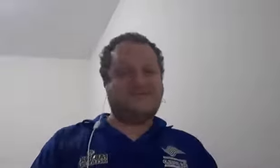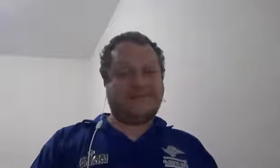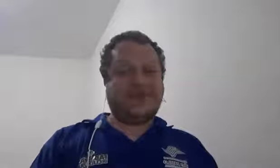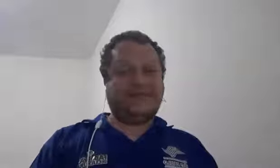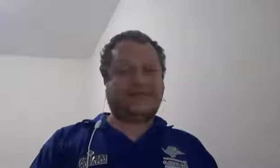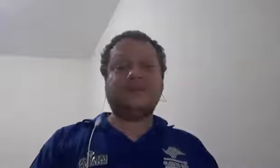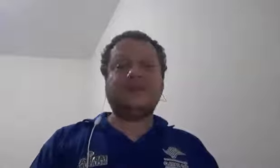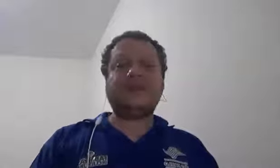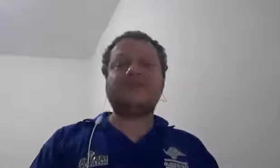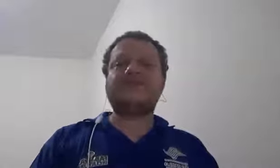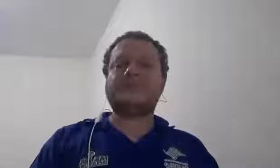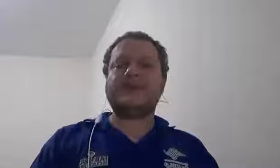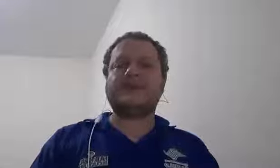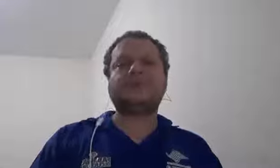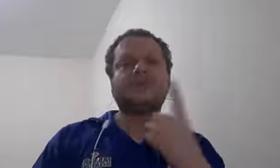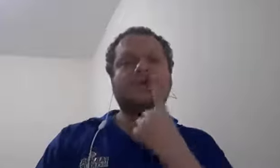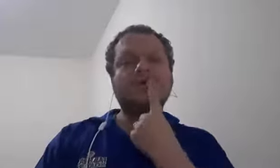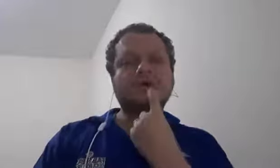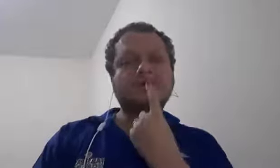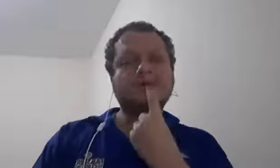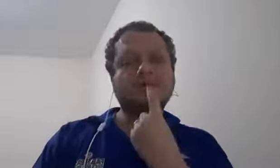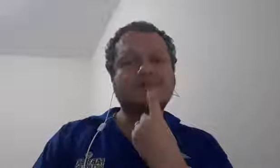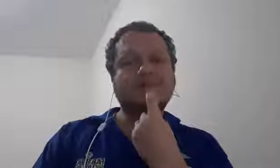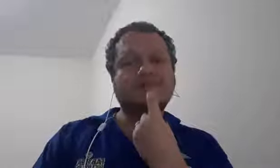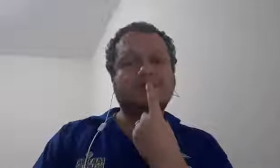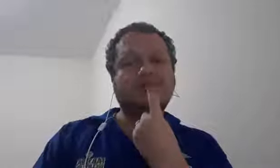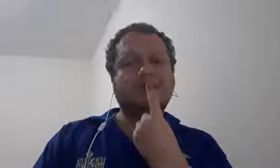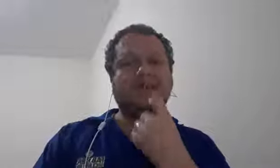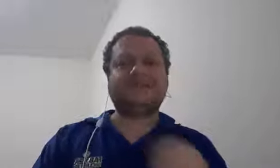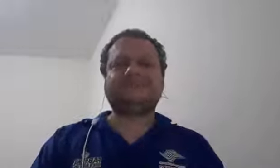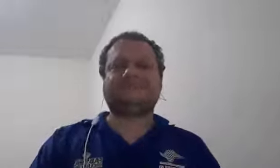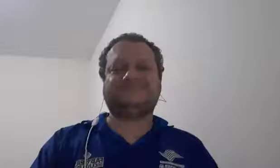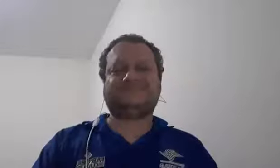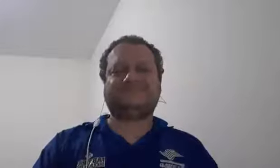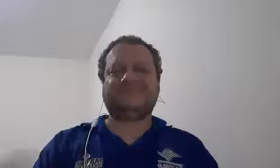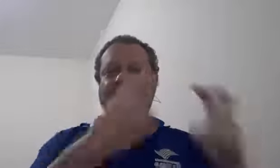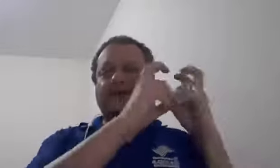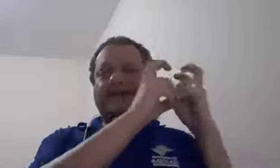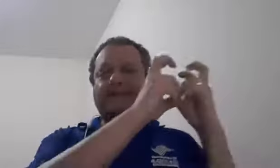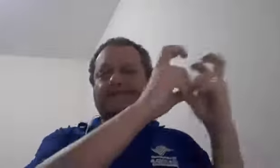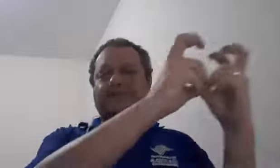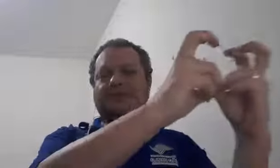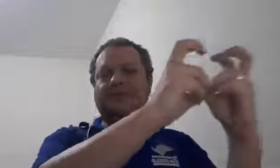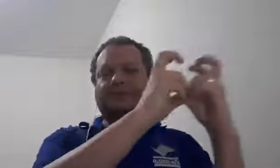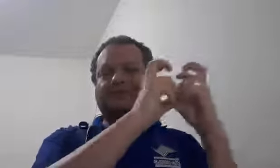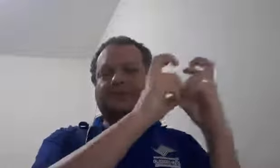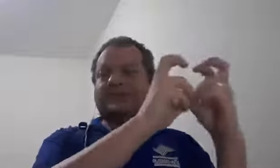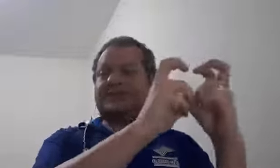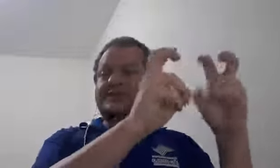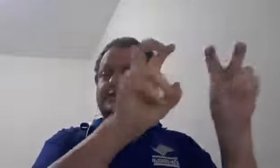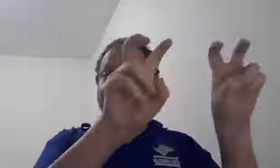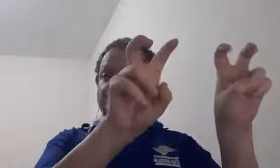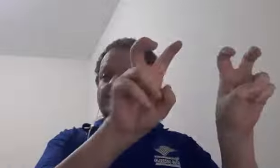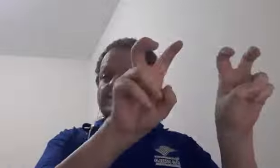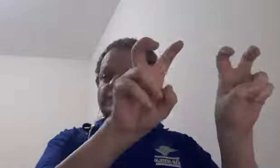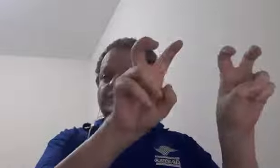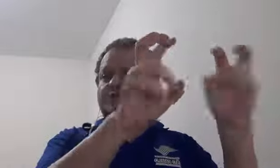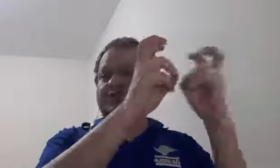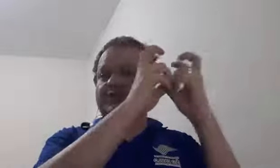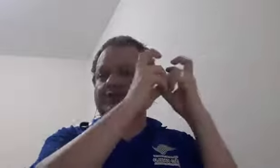Vamos lá então, linha vermelha do metrô. Vermelha. Metrô. Lembrando que o sinal de metrô são dois números